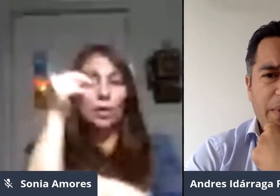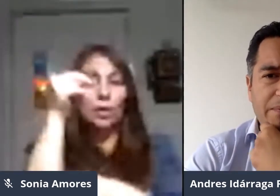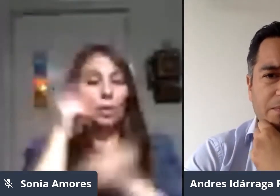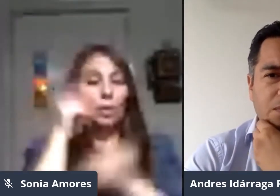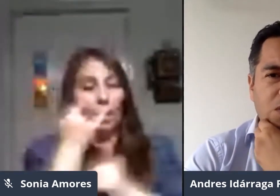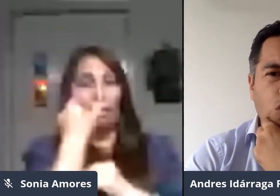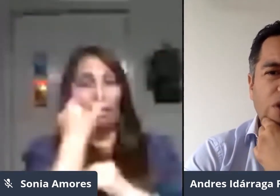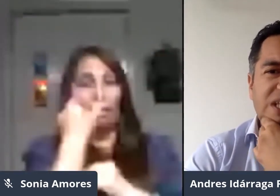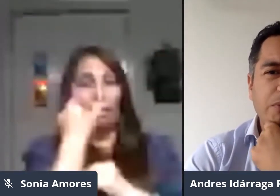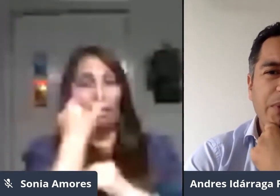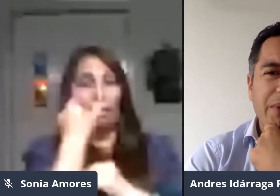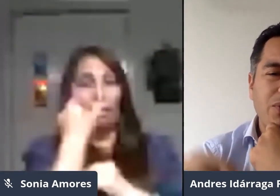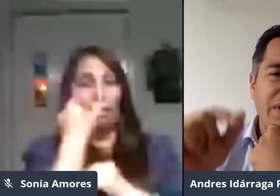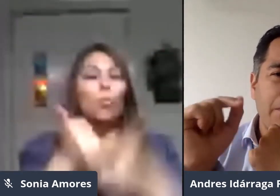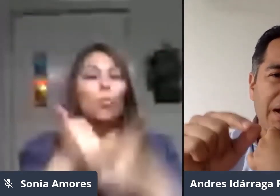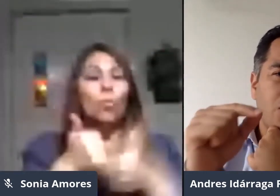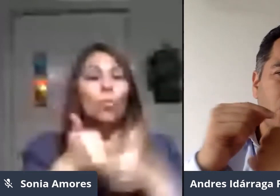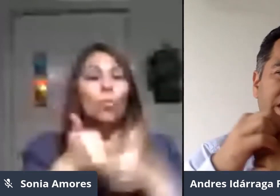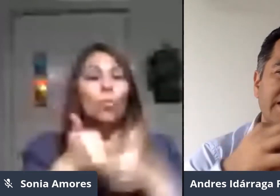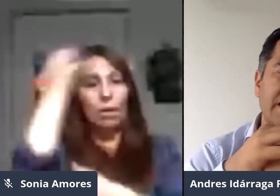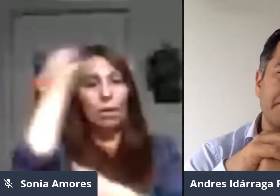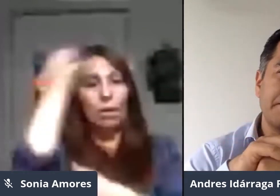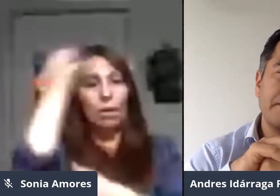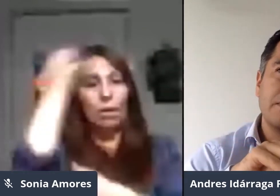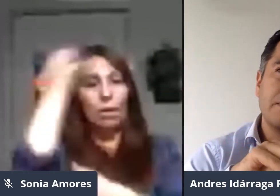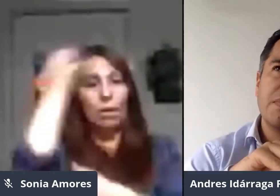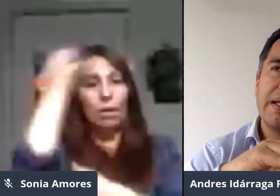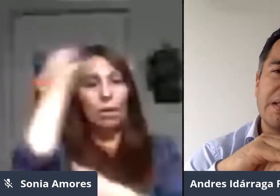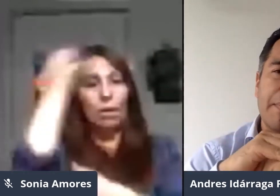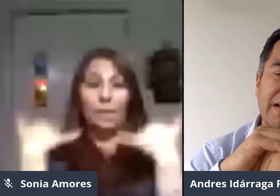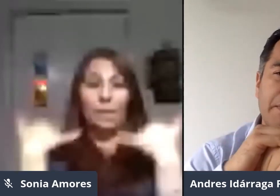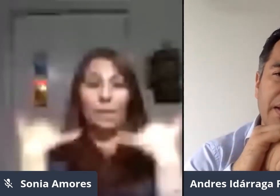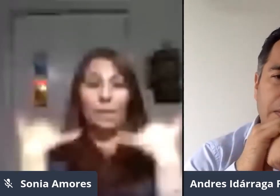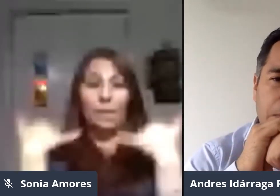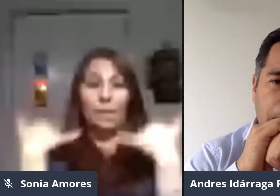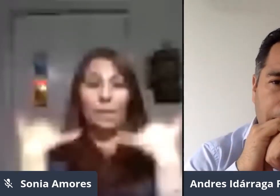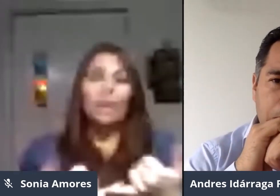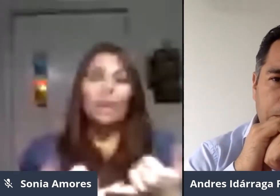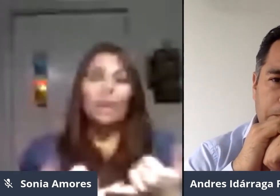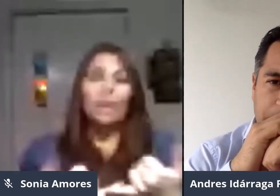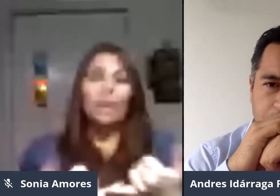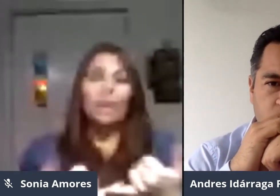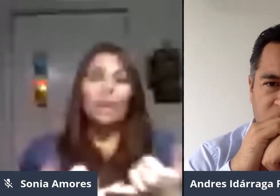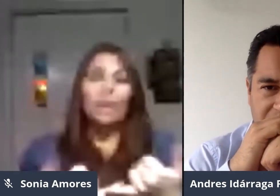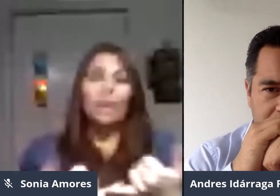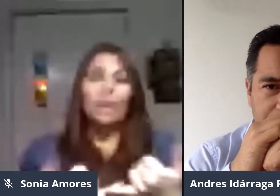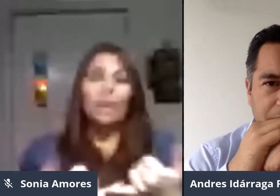supuesto, de Europa. Y hoy estamos viviendo en el marco de esta pandemia